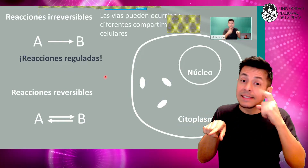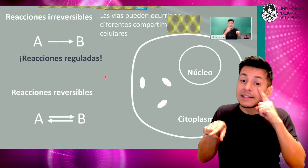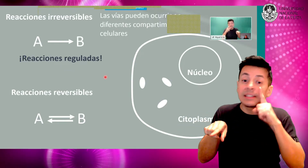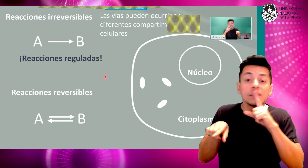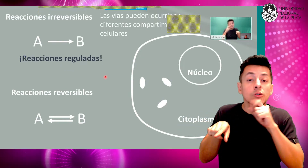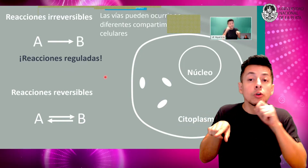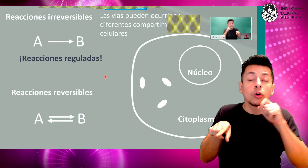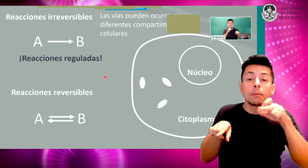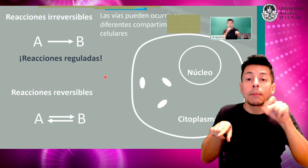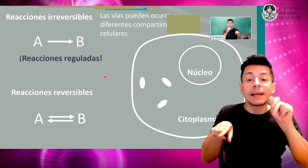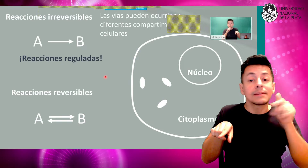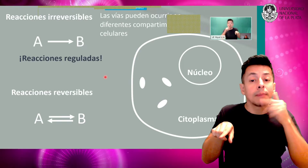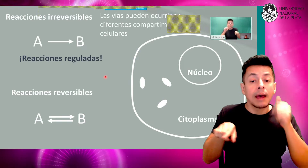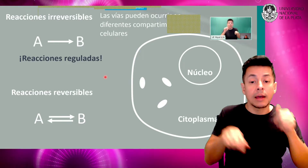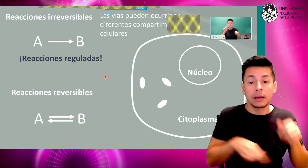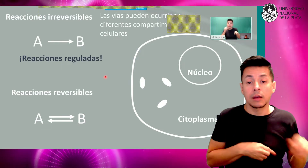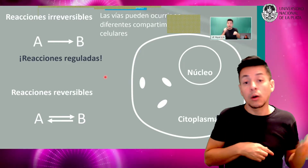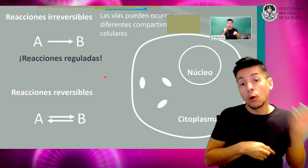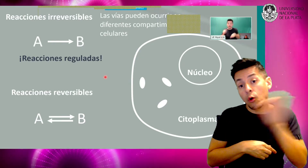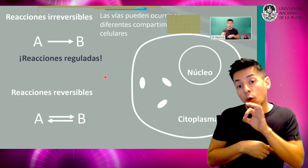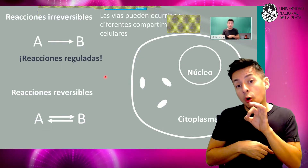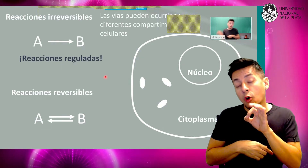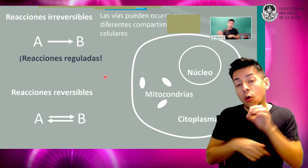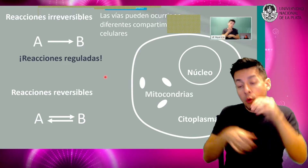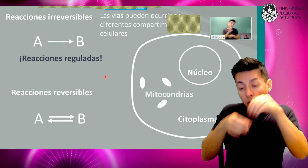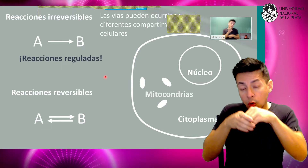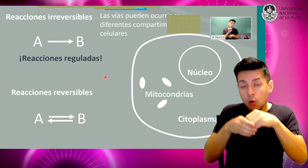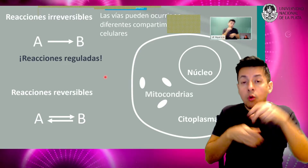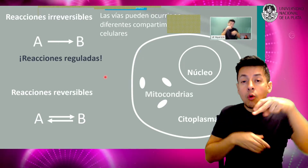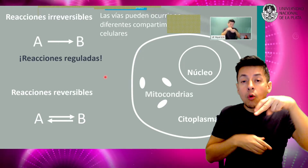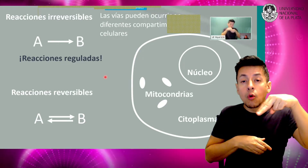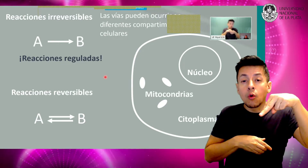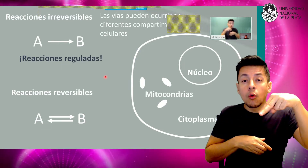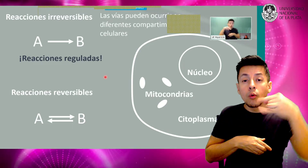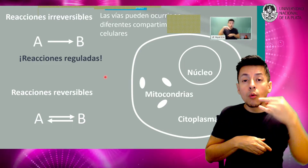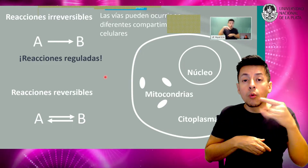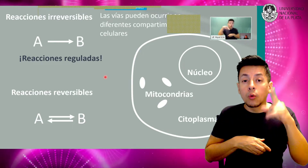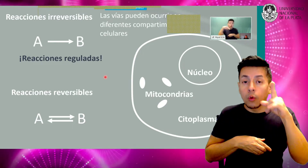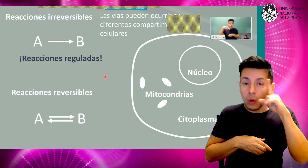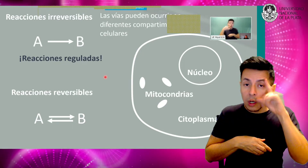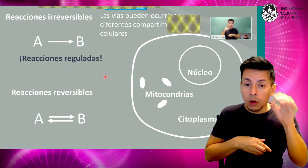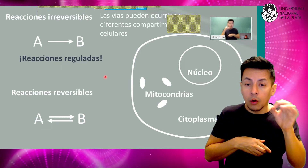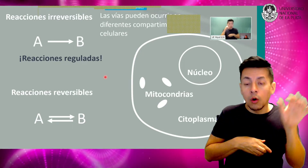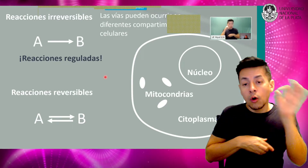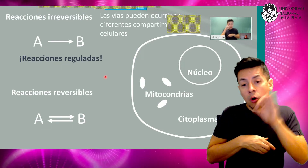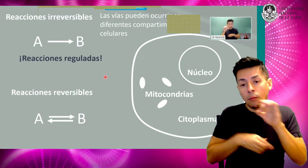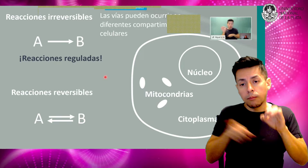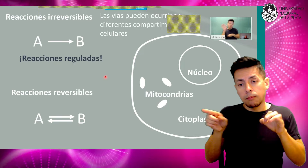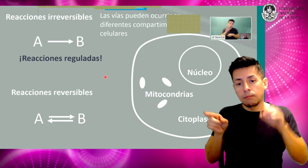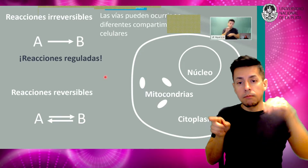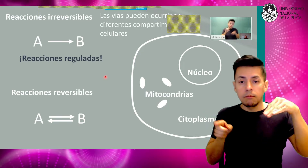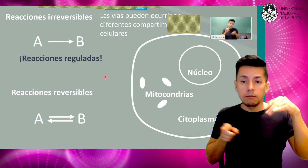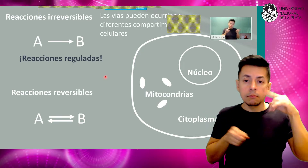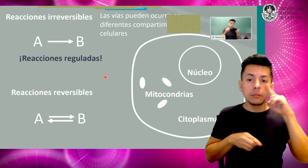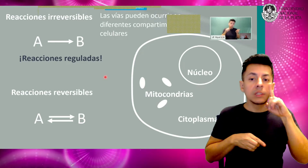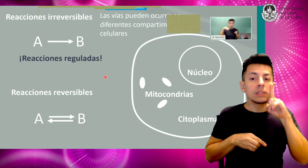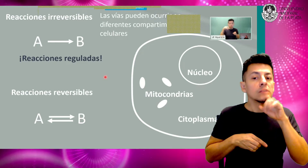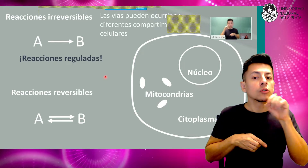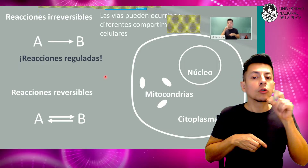Otras van a ocurrir en el núcleo. Y otras pueden ocurrir en las mitocondrias.